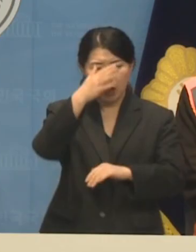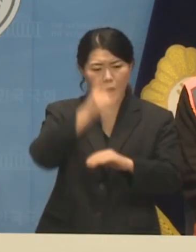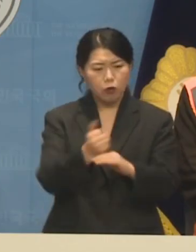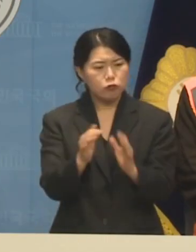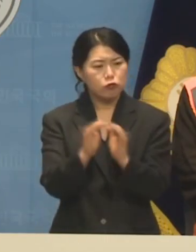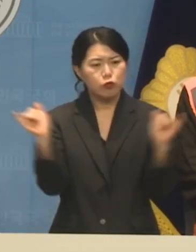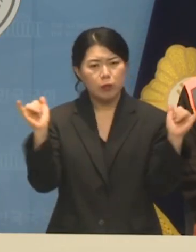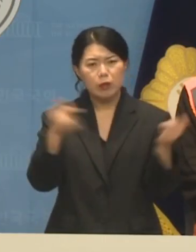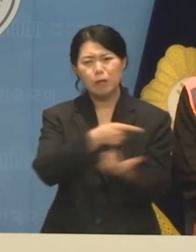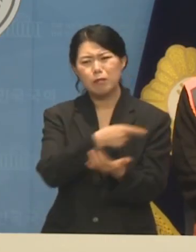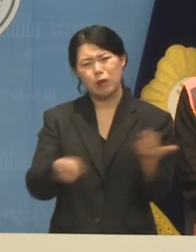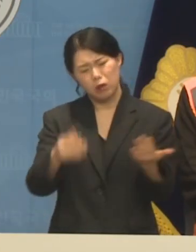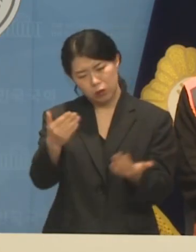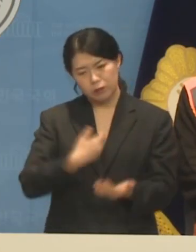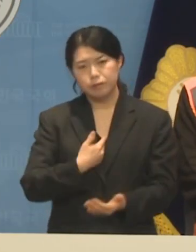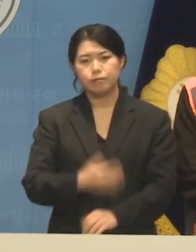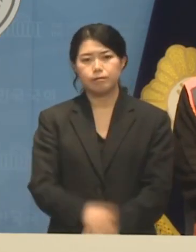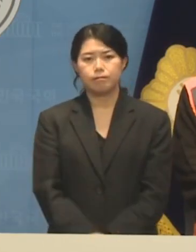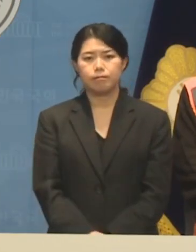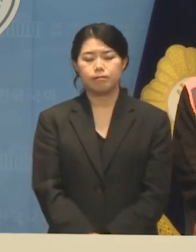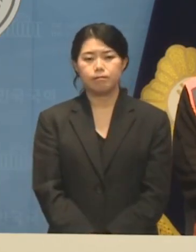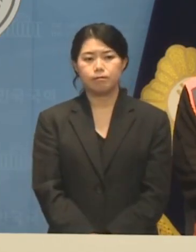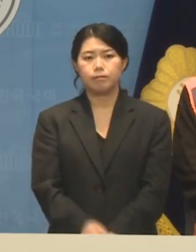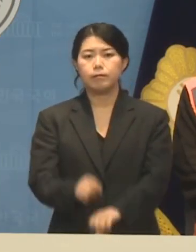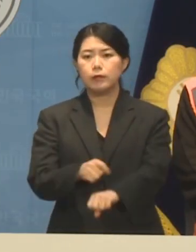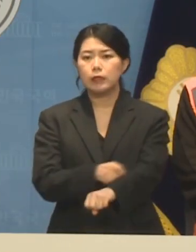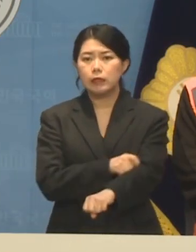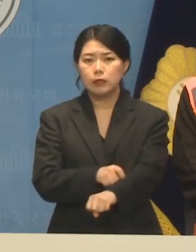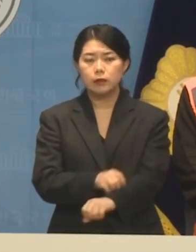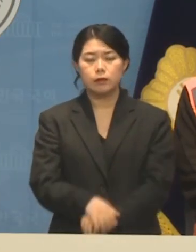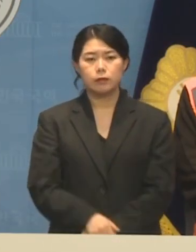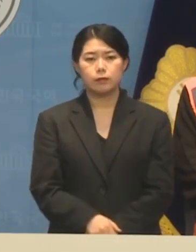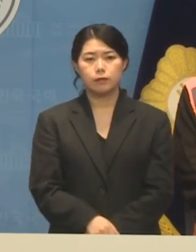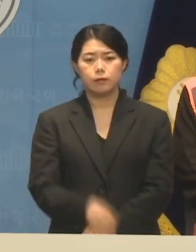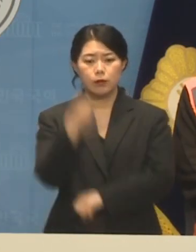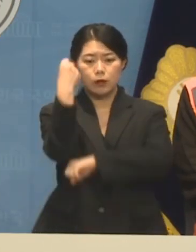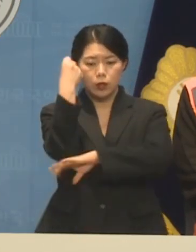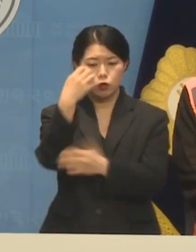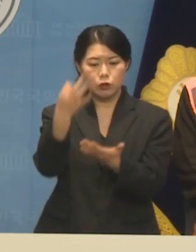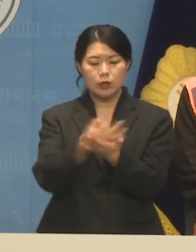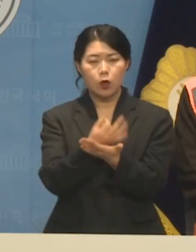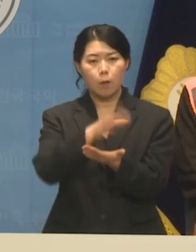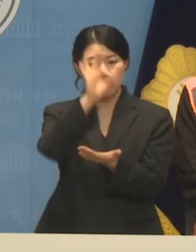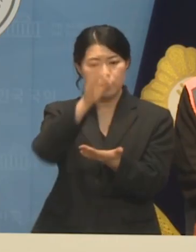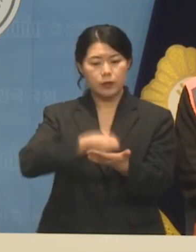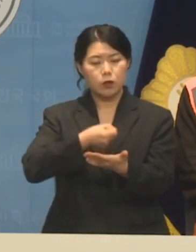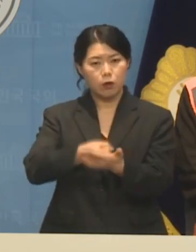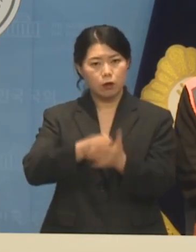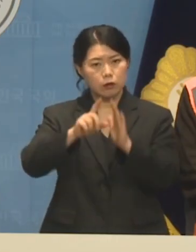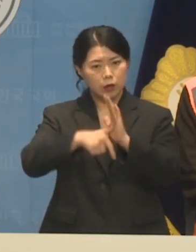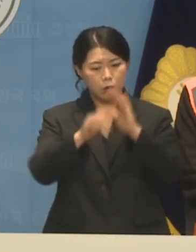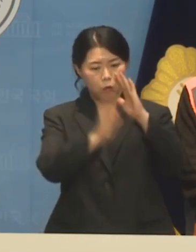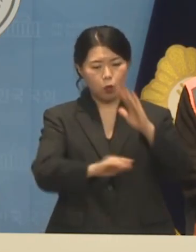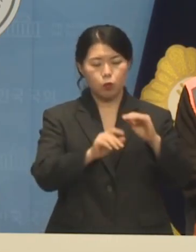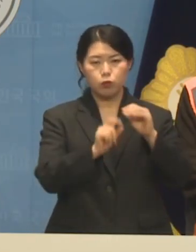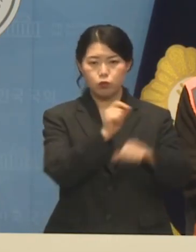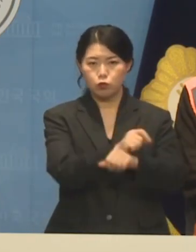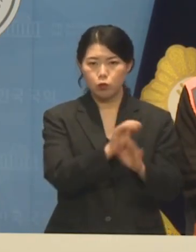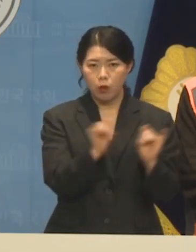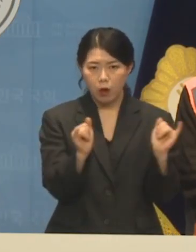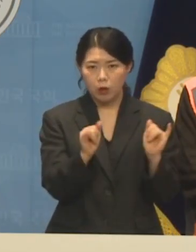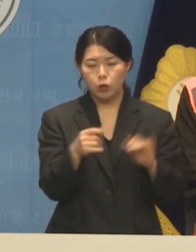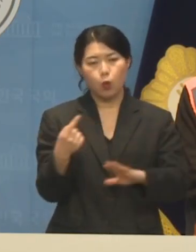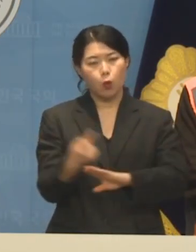하는 결과를 낳는 것이죠. 특히나 여기에서는 기준 인건비를 정할 때는 공무원하고